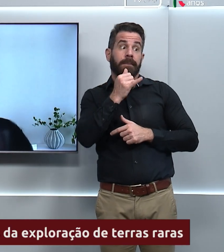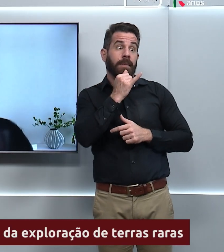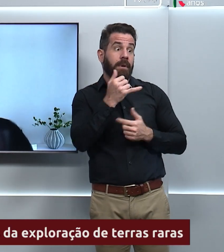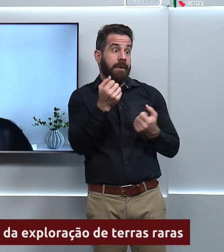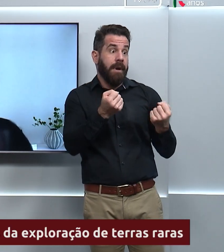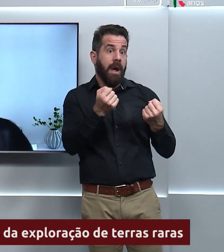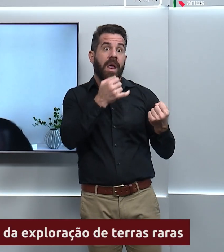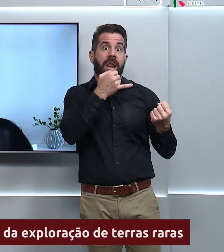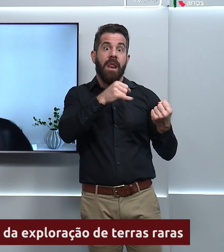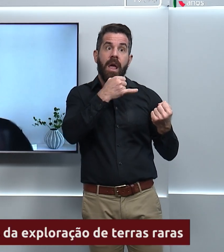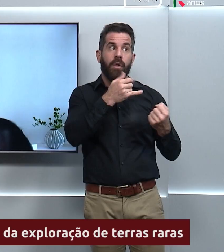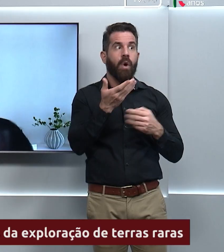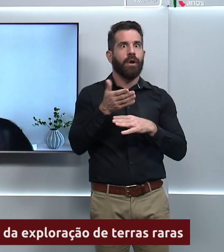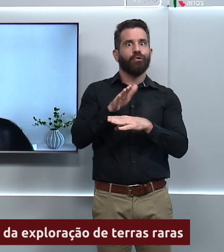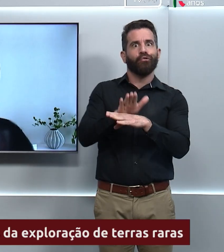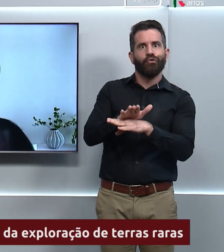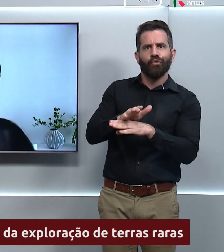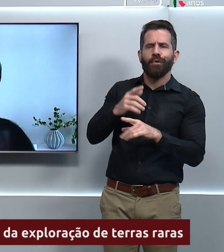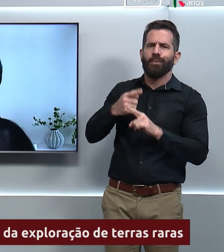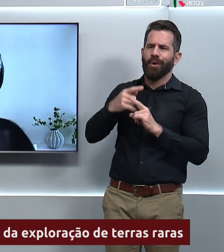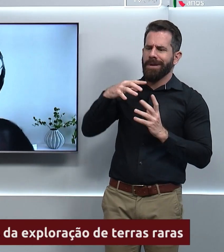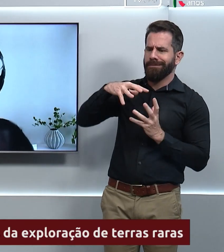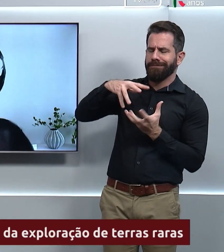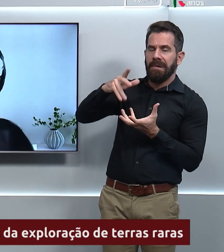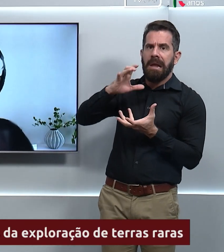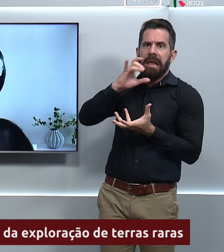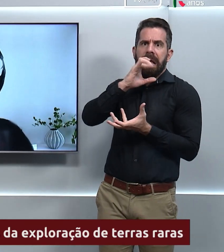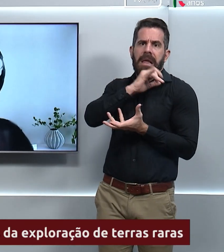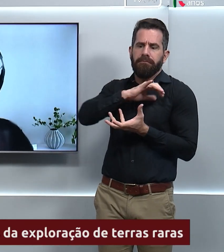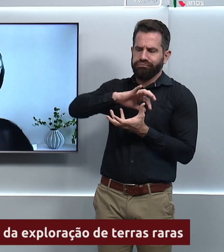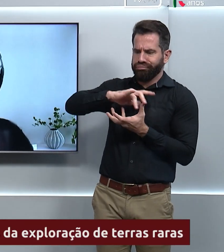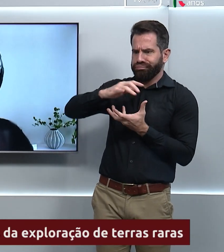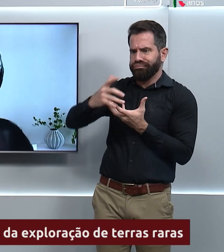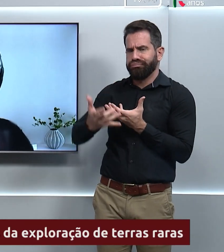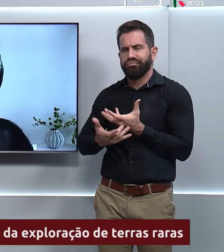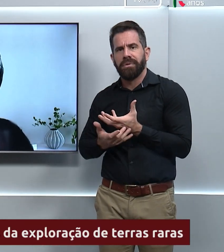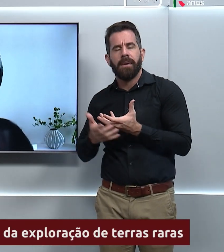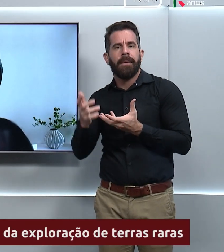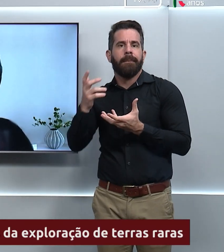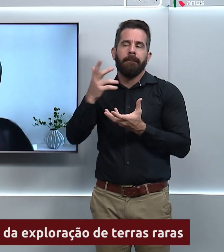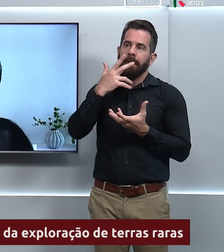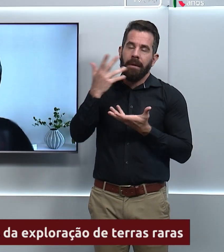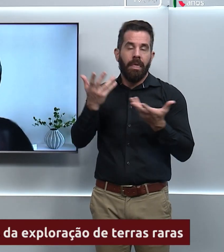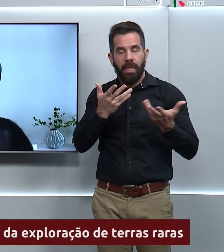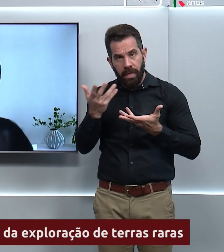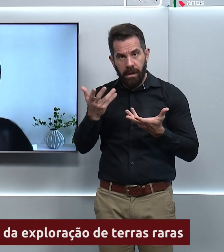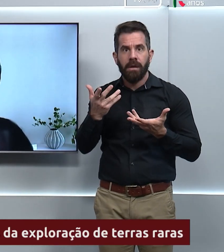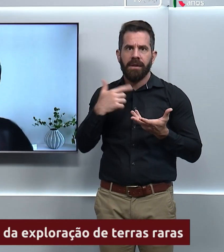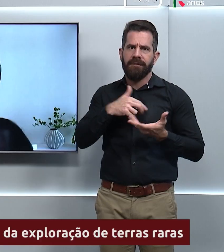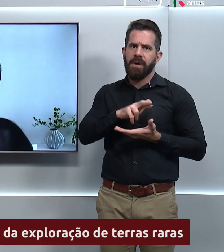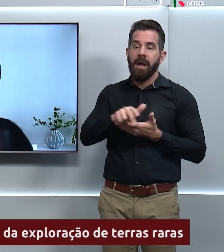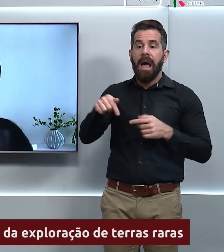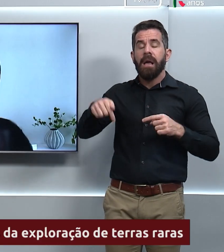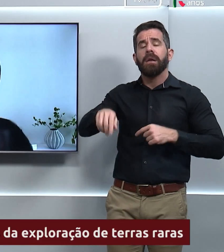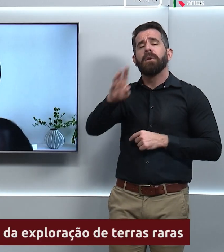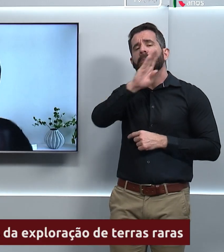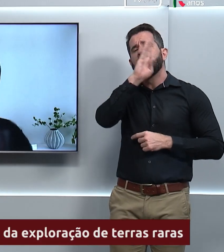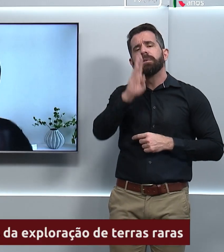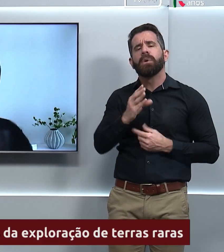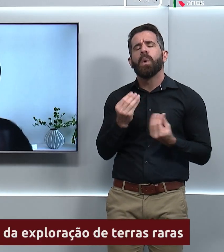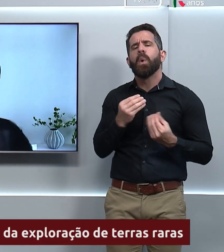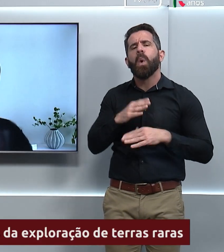uma saída. Pensando na questão ambiental do nosso país, o que deve ser feito para garantir que essa